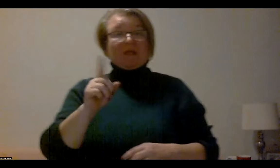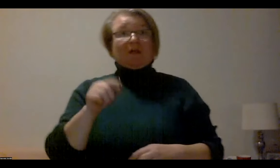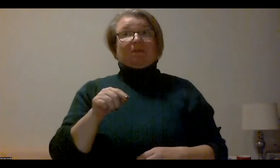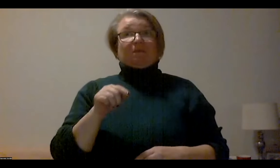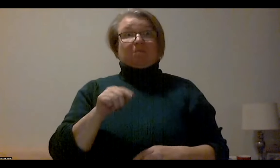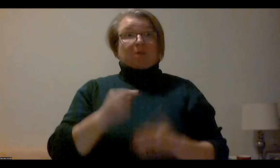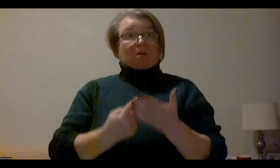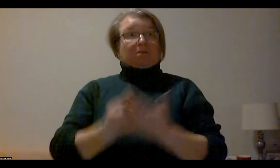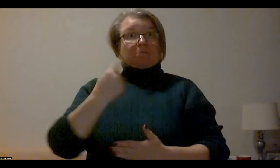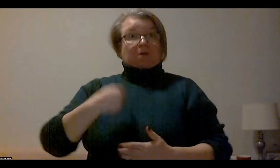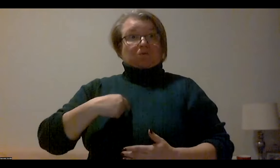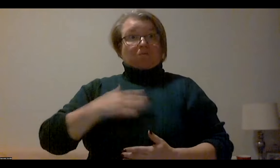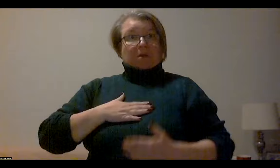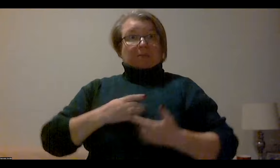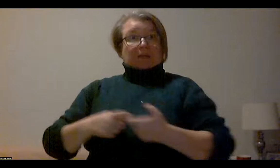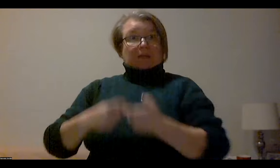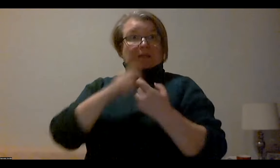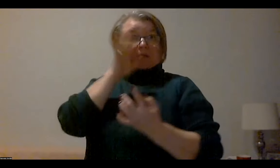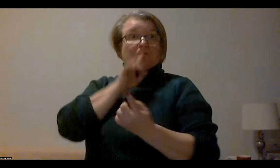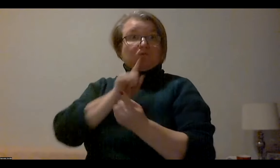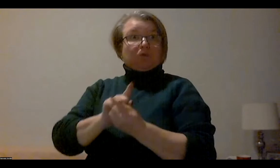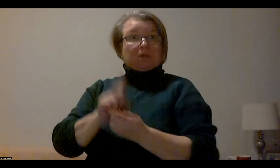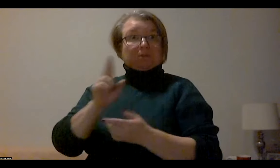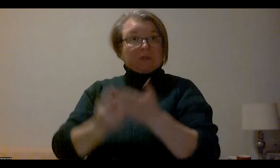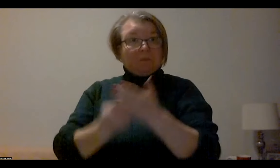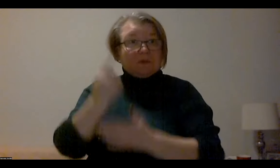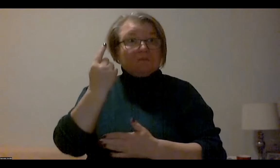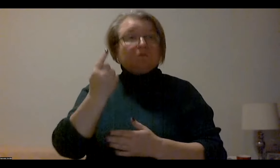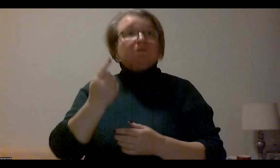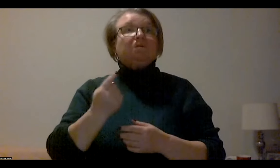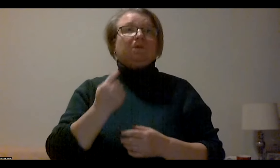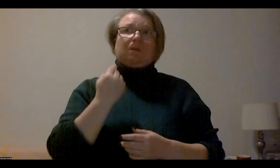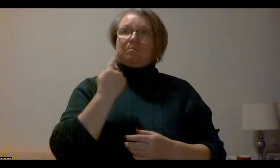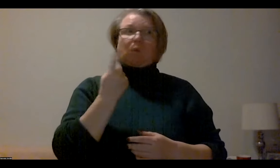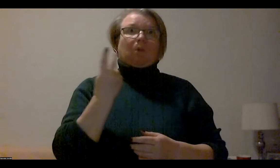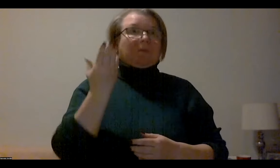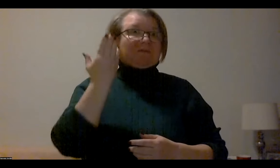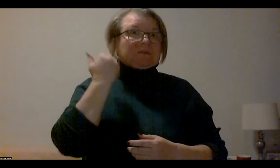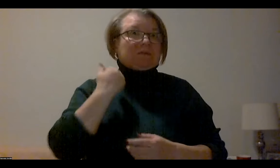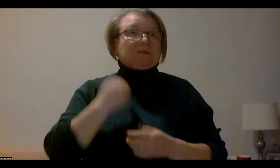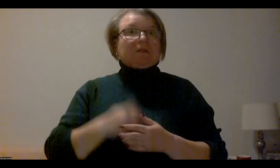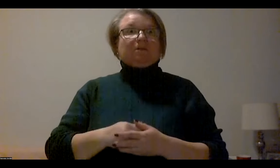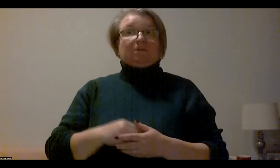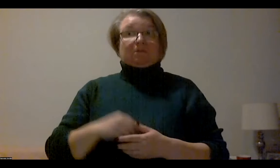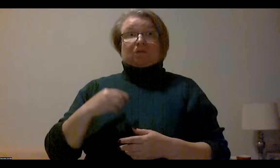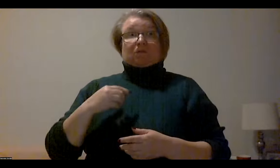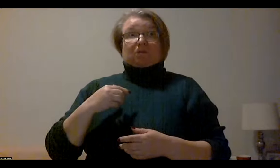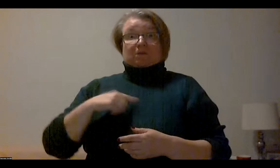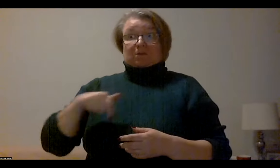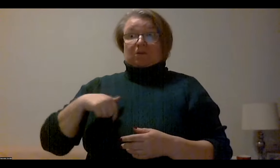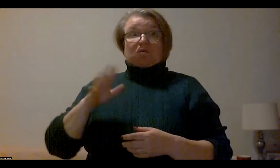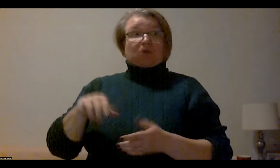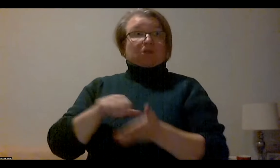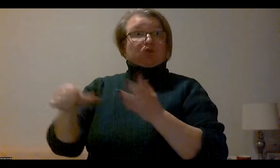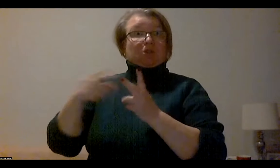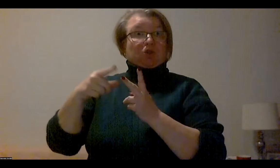digiosaamista. Erittäin hyvä esimerkki, mitä minulle tapahtui, siis ihan henkilökohtaisesti meidän perheellämme